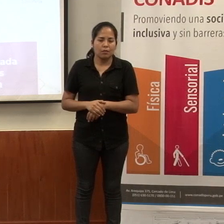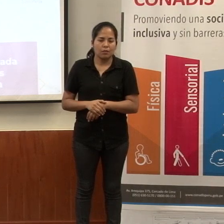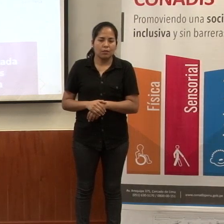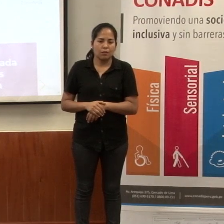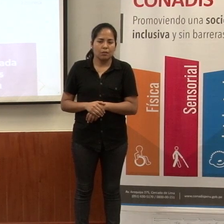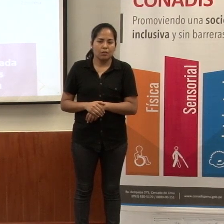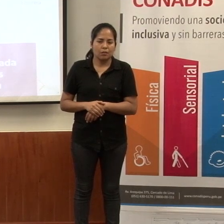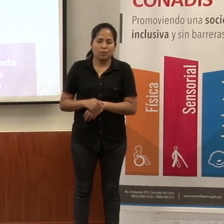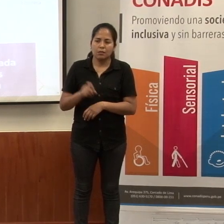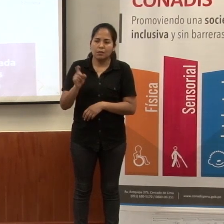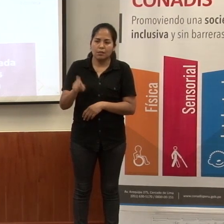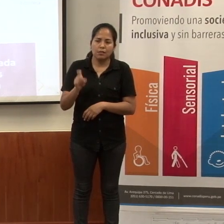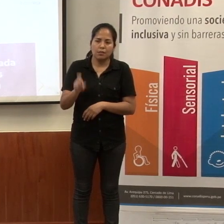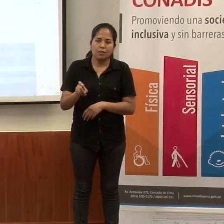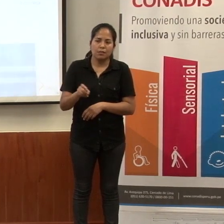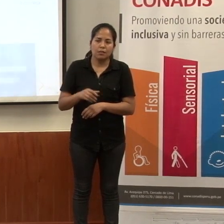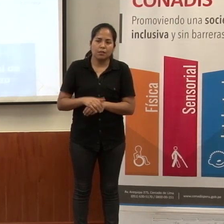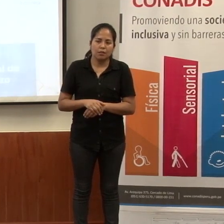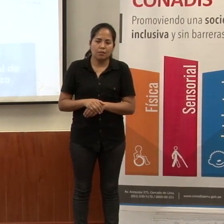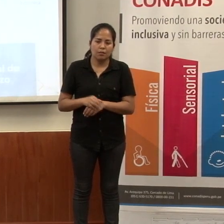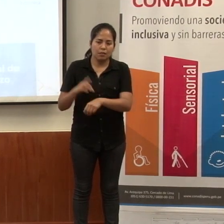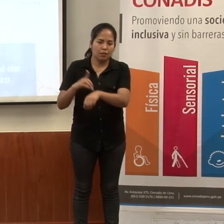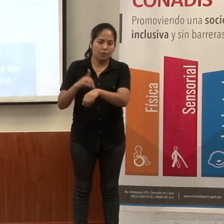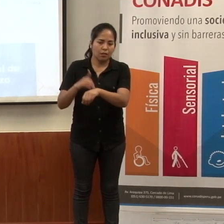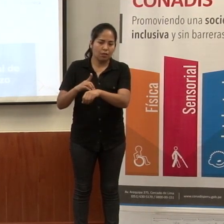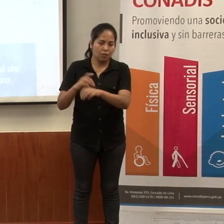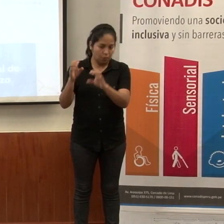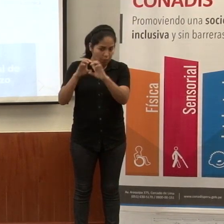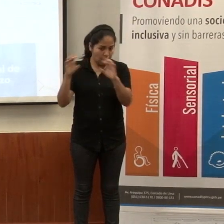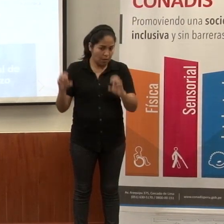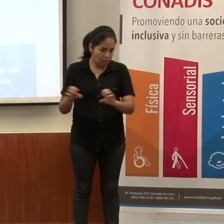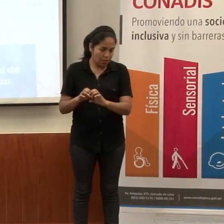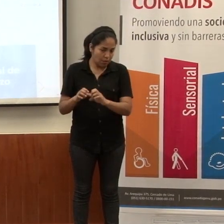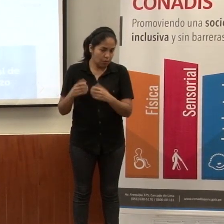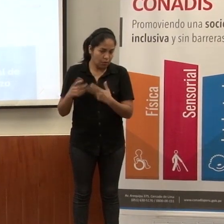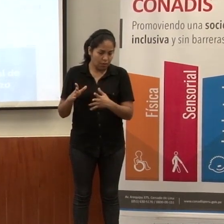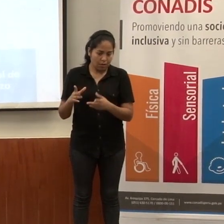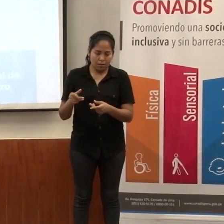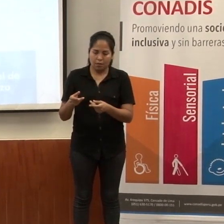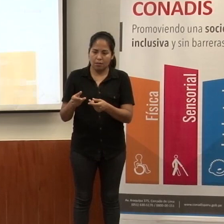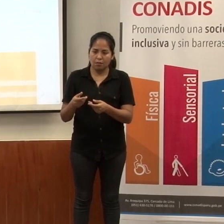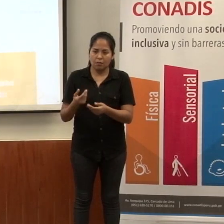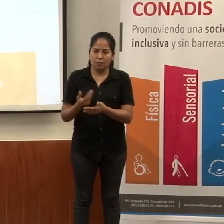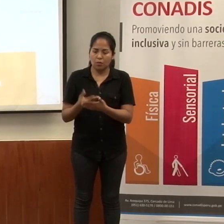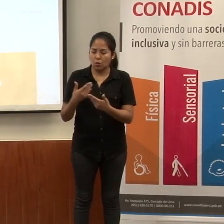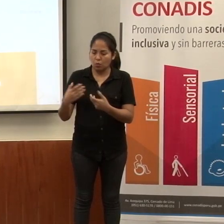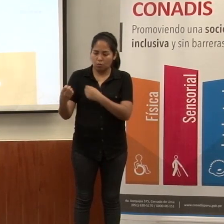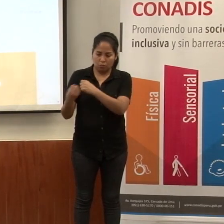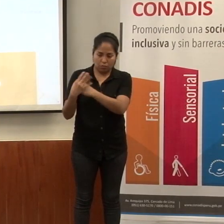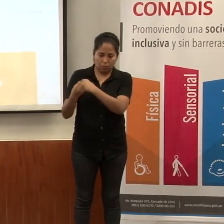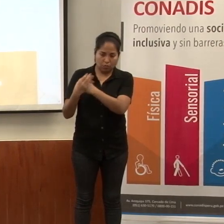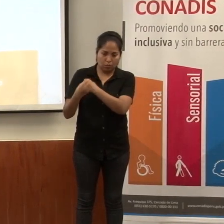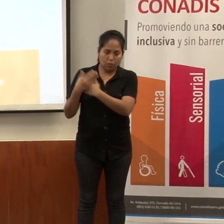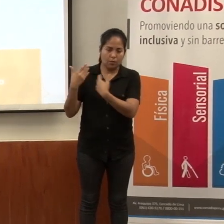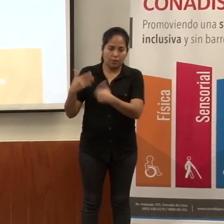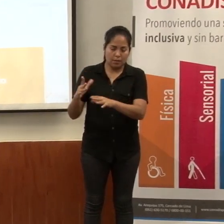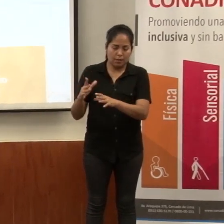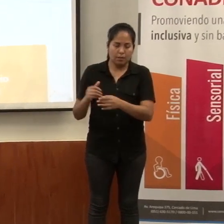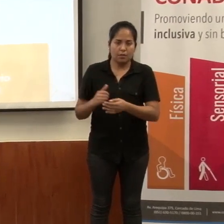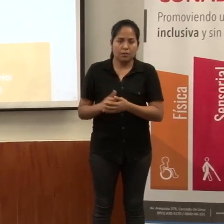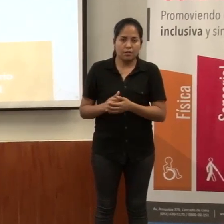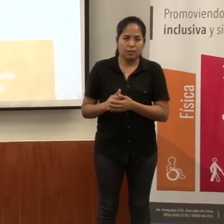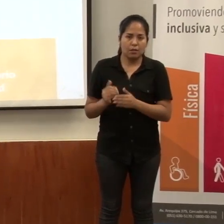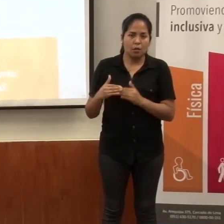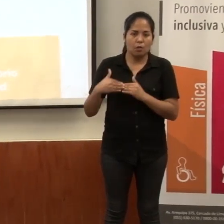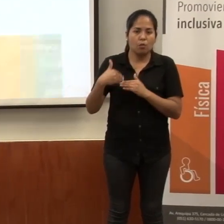El requisito es que tengo que ser médico certificador, o sea, tener mi credencial que yo he seguido el curso, y luego tengo